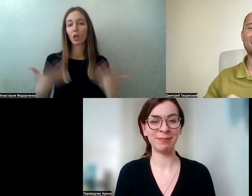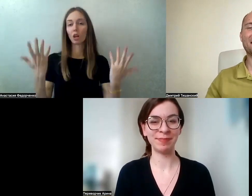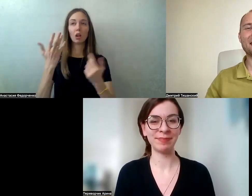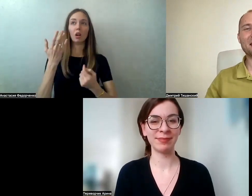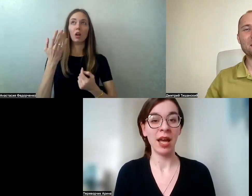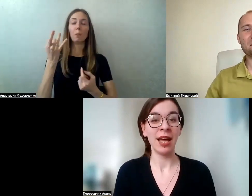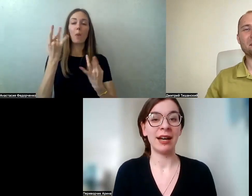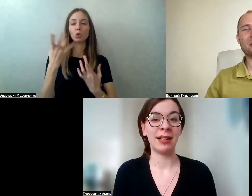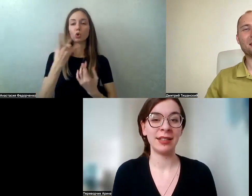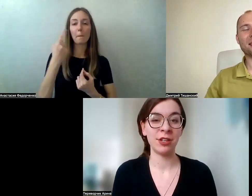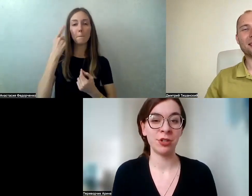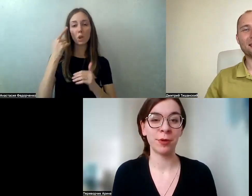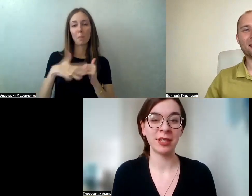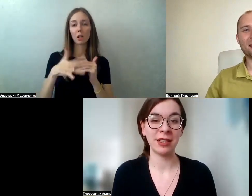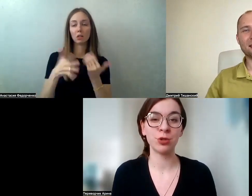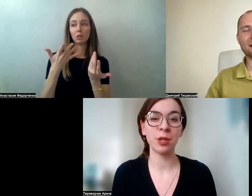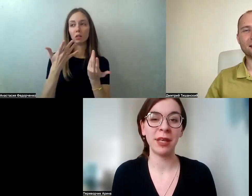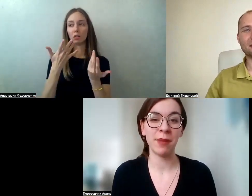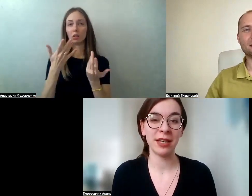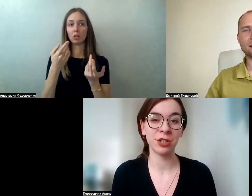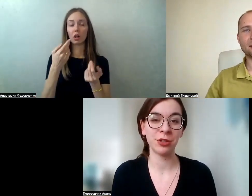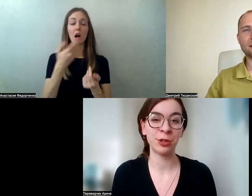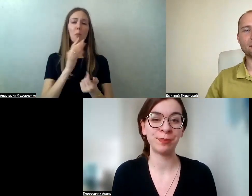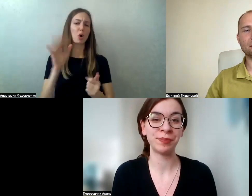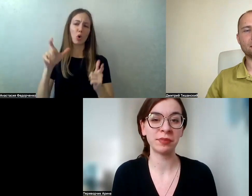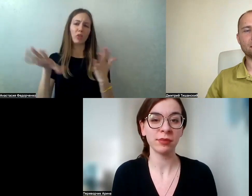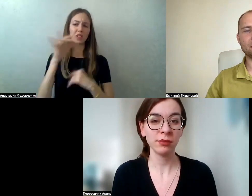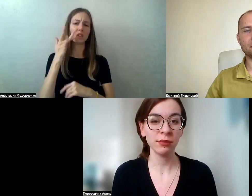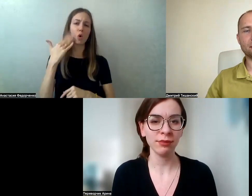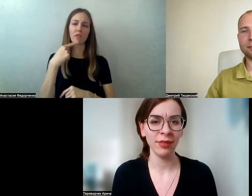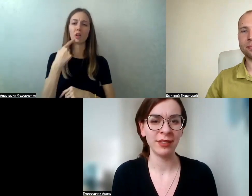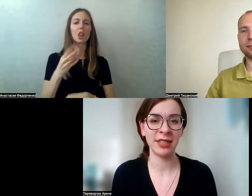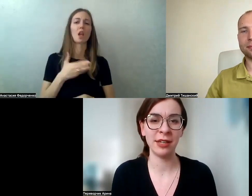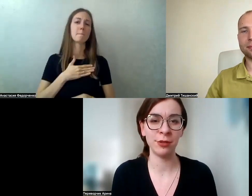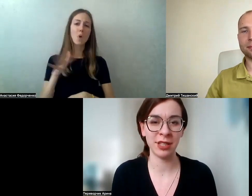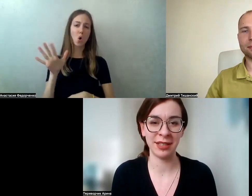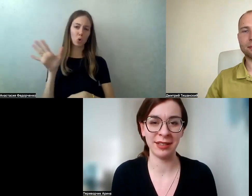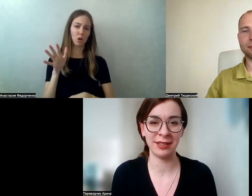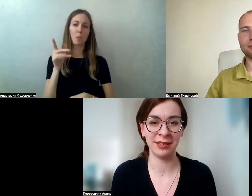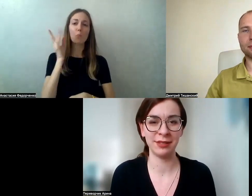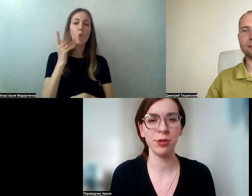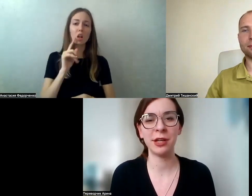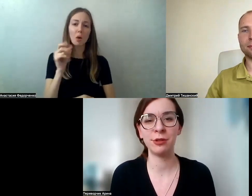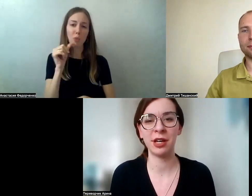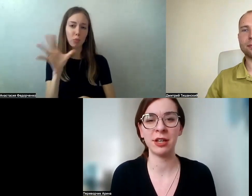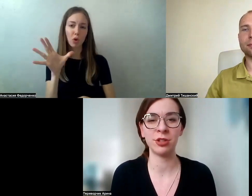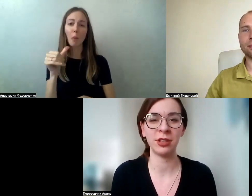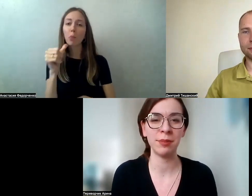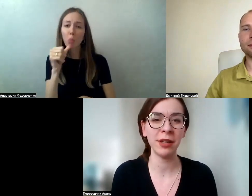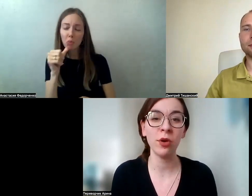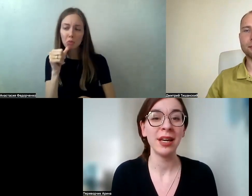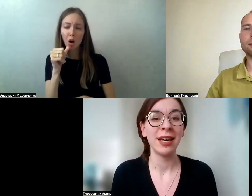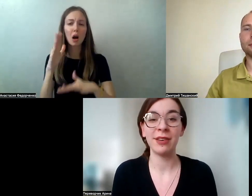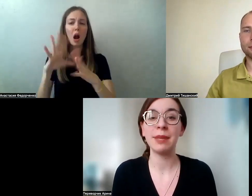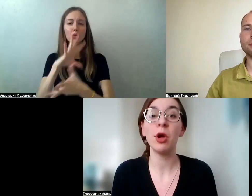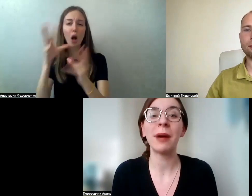Да. А еще просто нужно понимать, что все люди, многие люди говорят, что это не